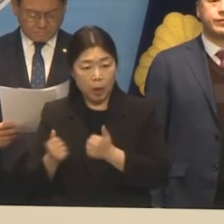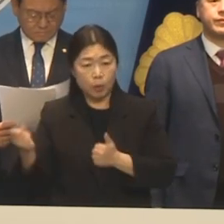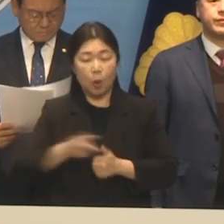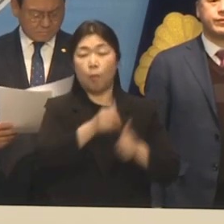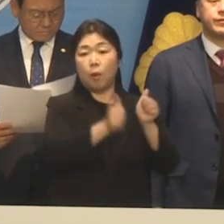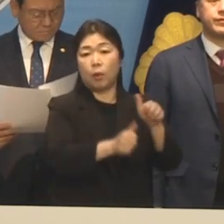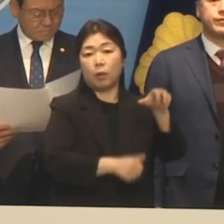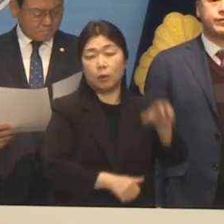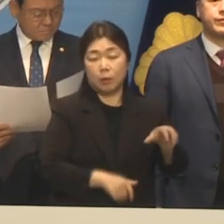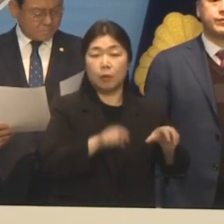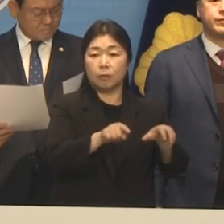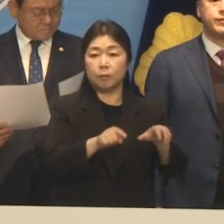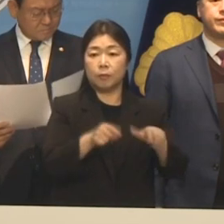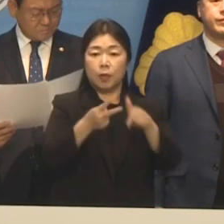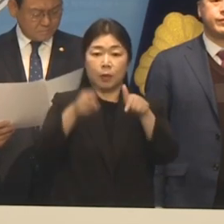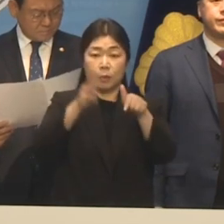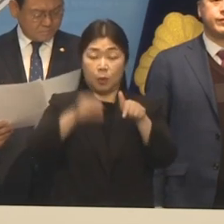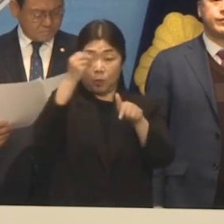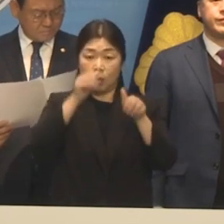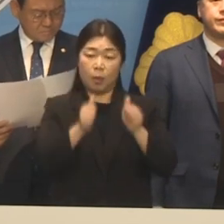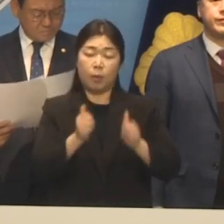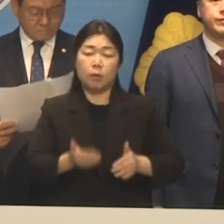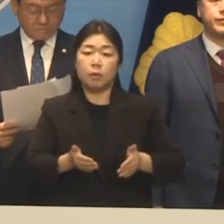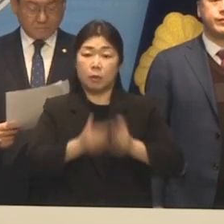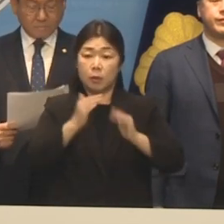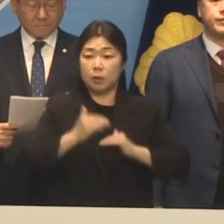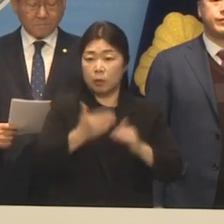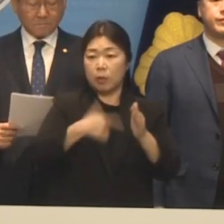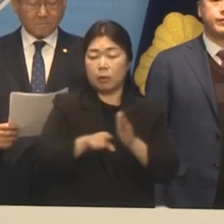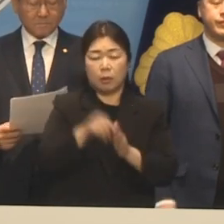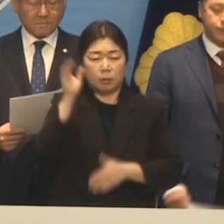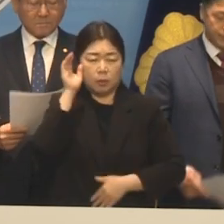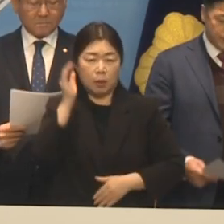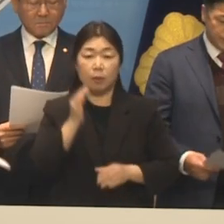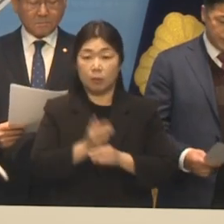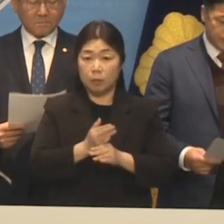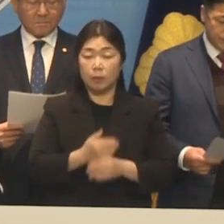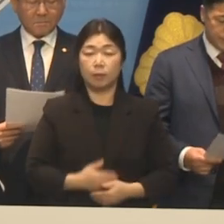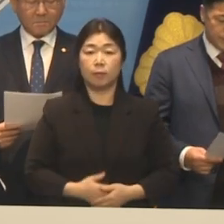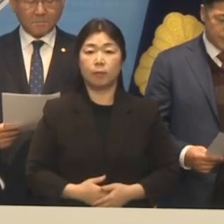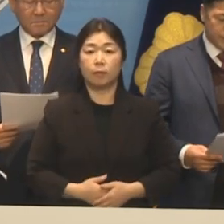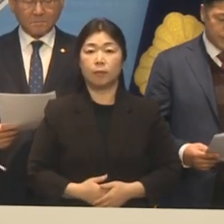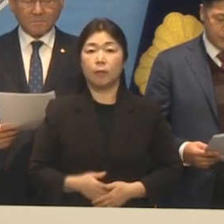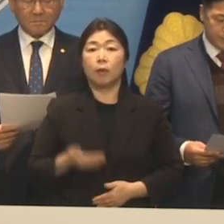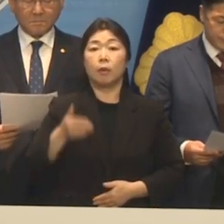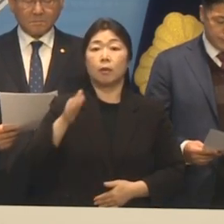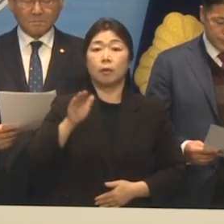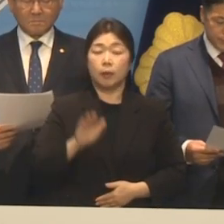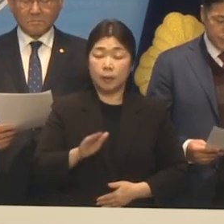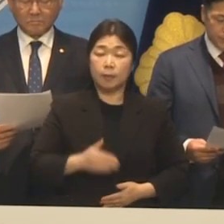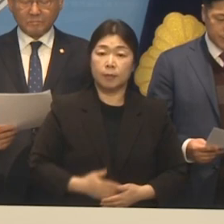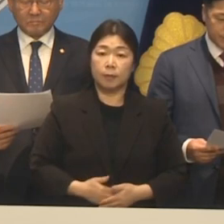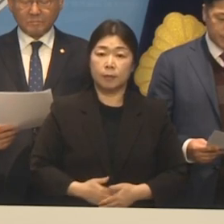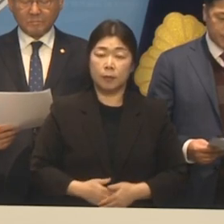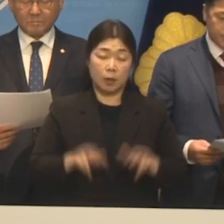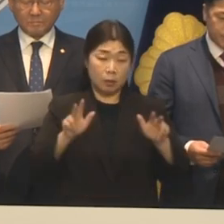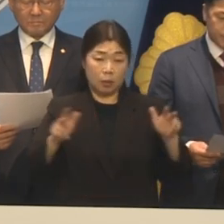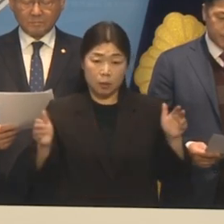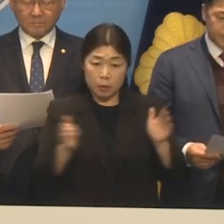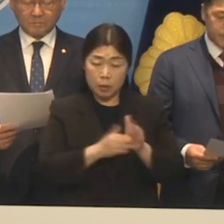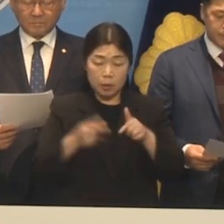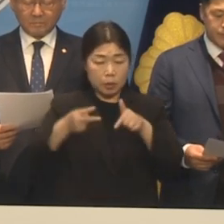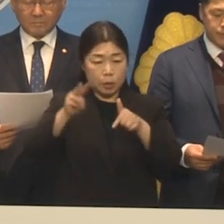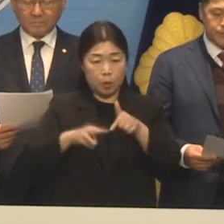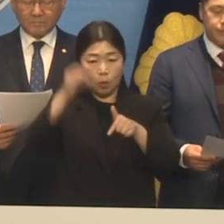인천고등법원 설치를 위한 절차 이행을 고대하고 있습니다 그럼에도 불구하고 아직까지